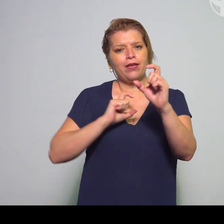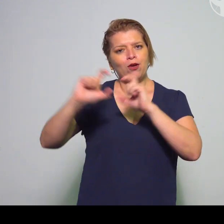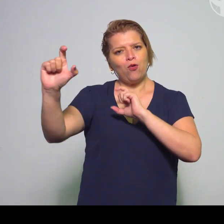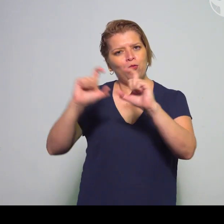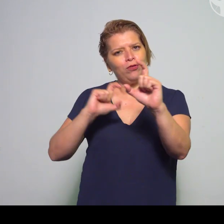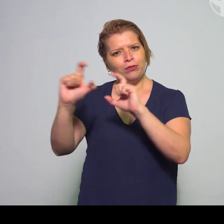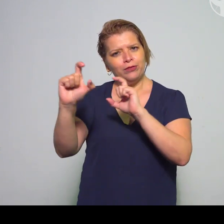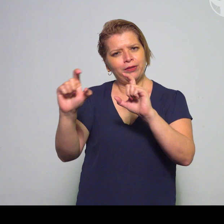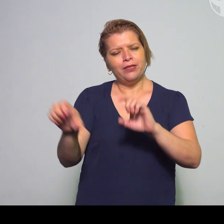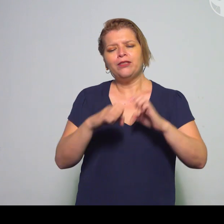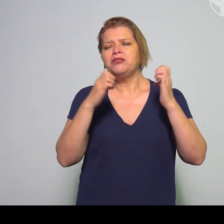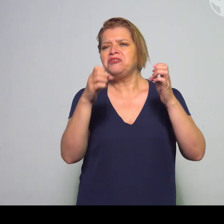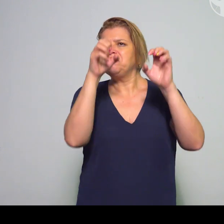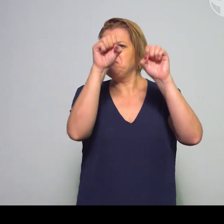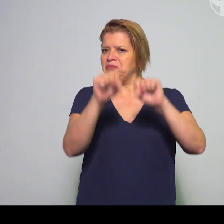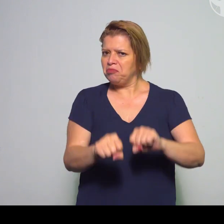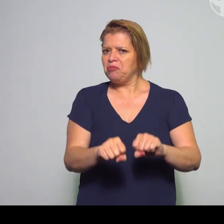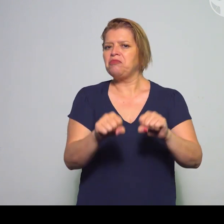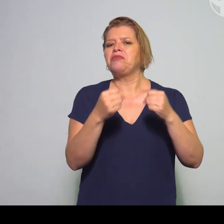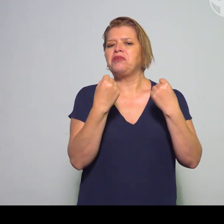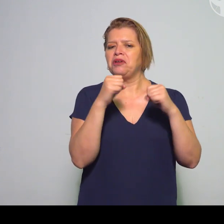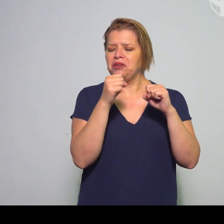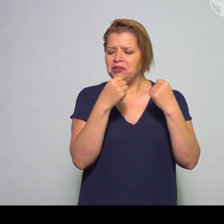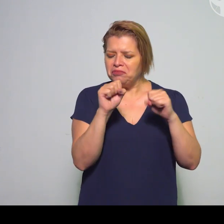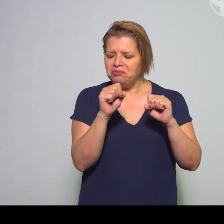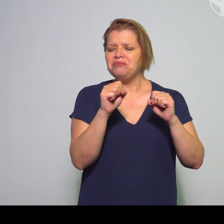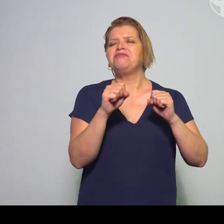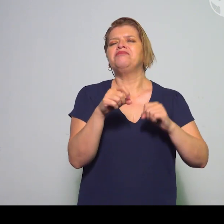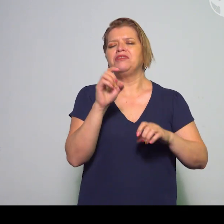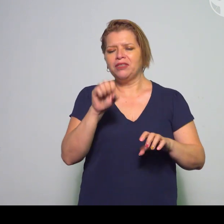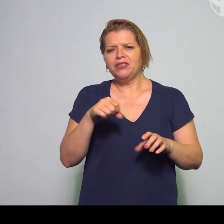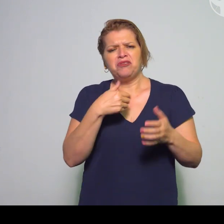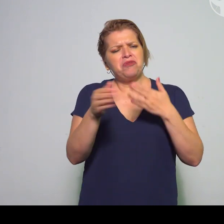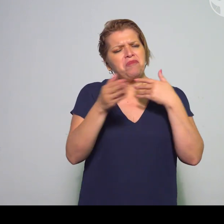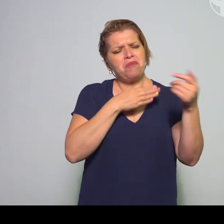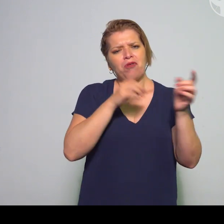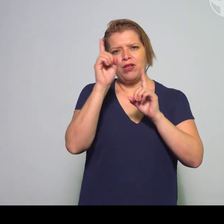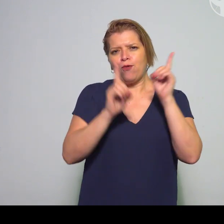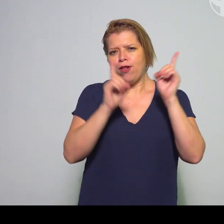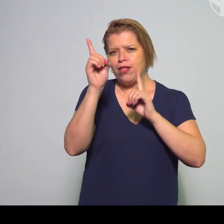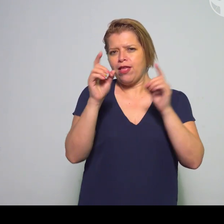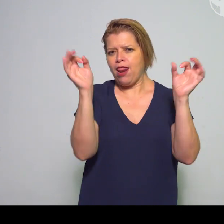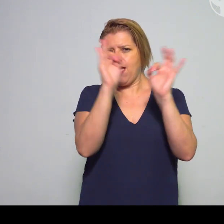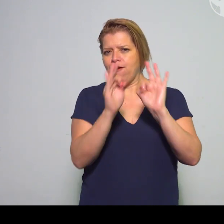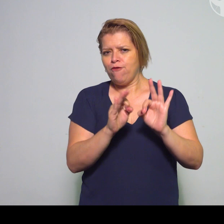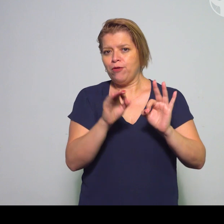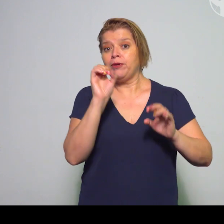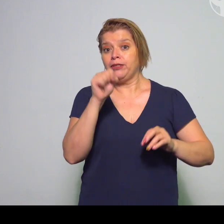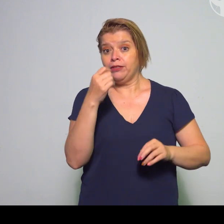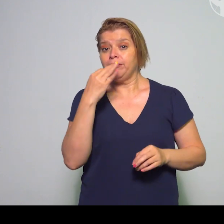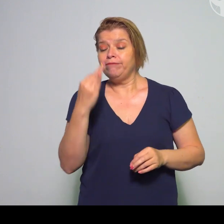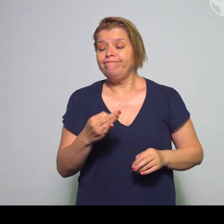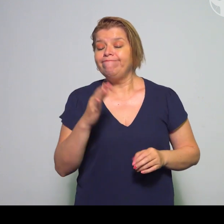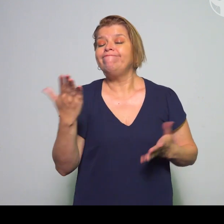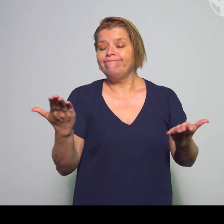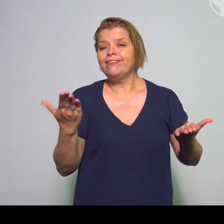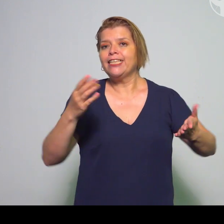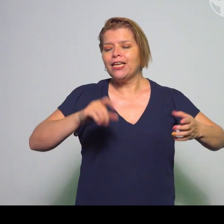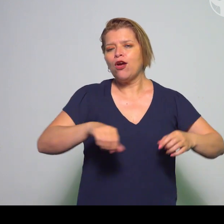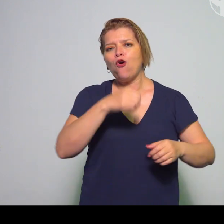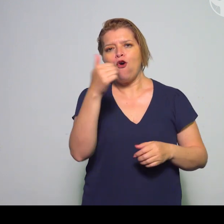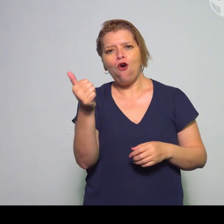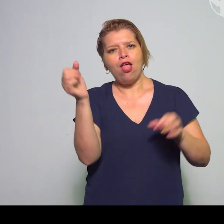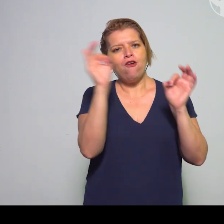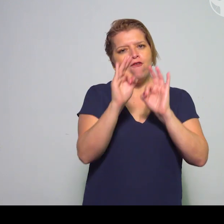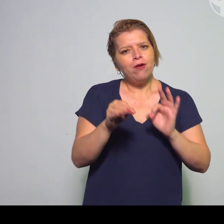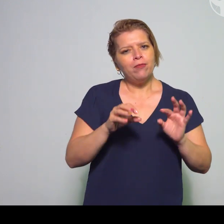de protección, de comunicación. Y eso se puede solventar sin importar cuál sea la estructura, María José. Sí,